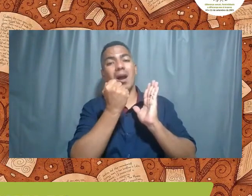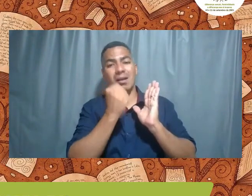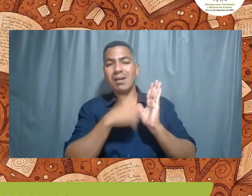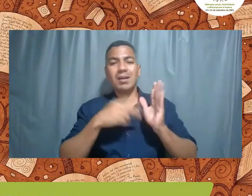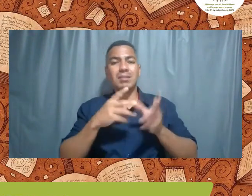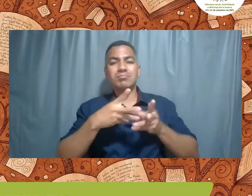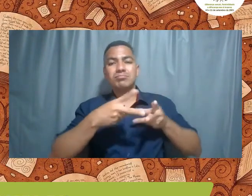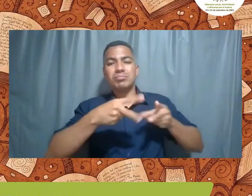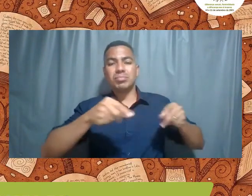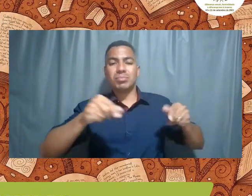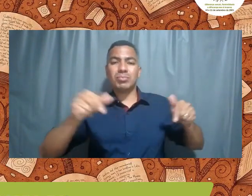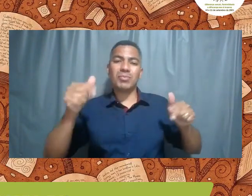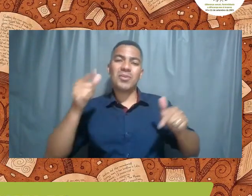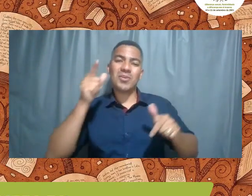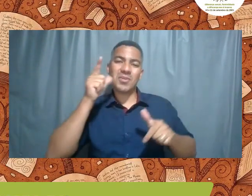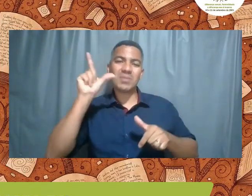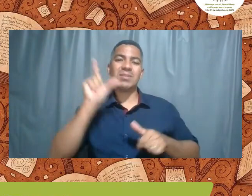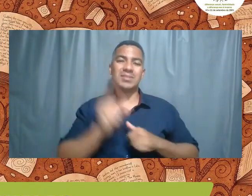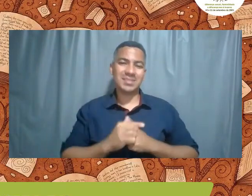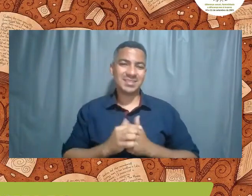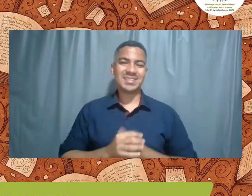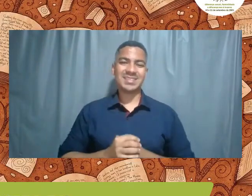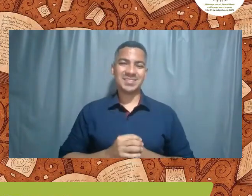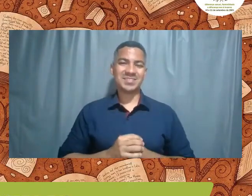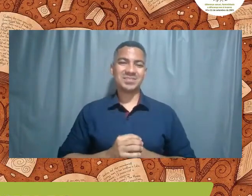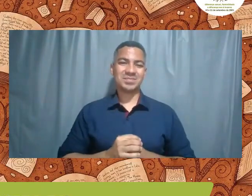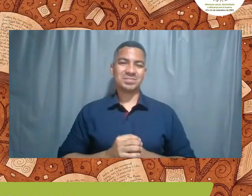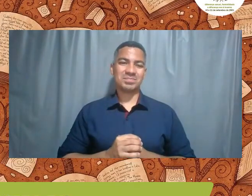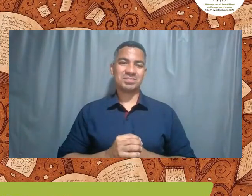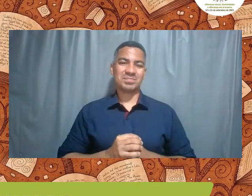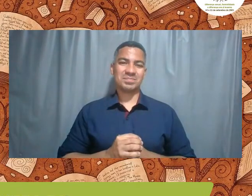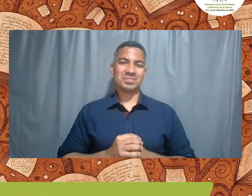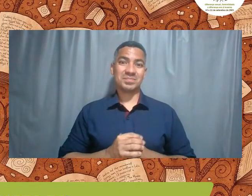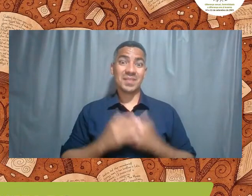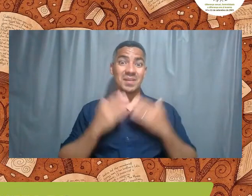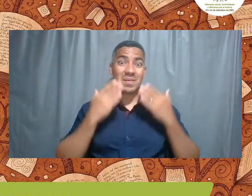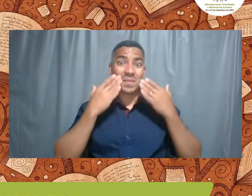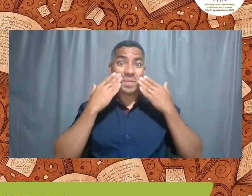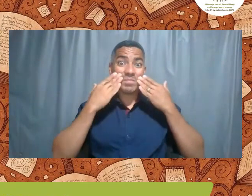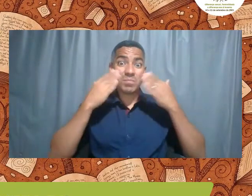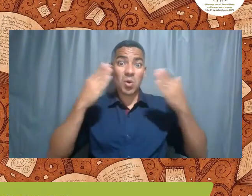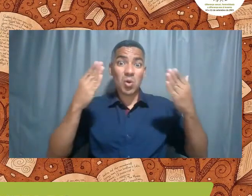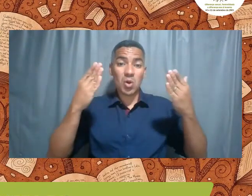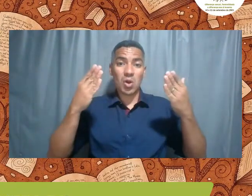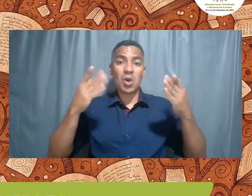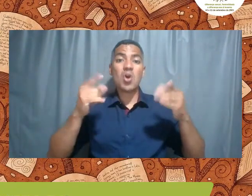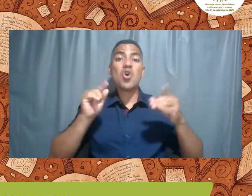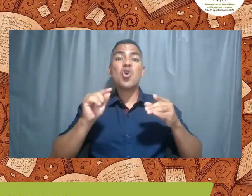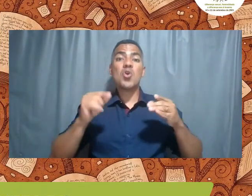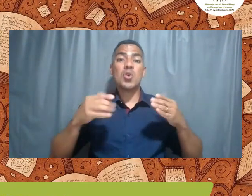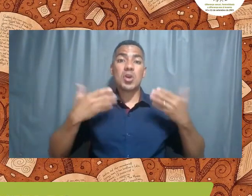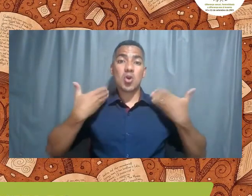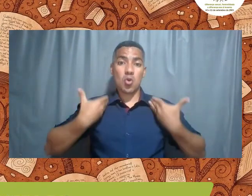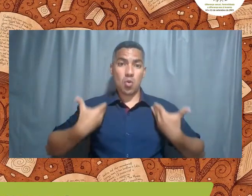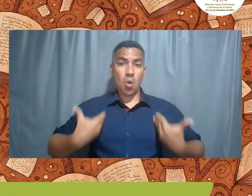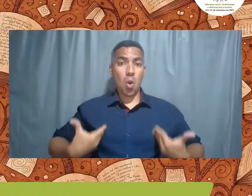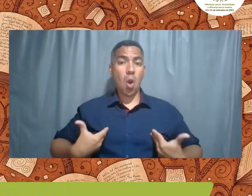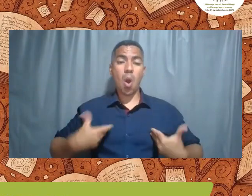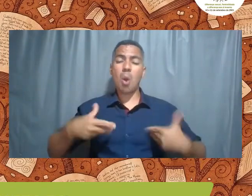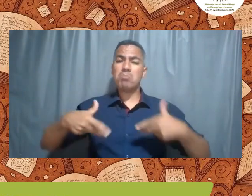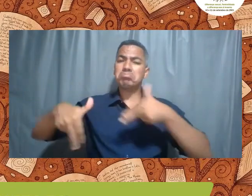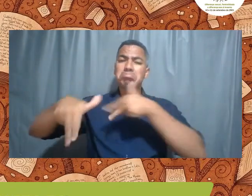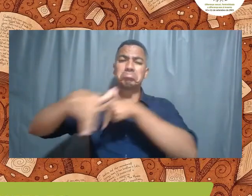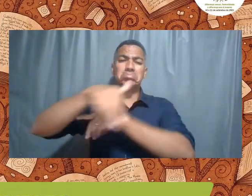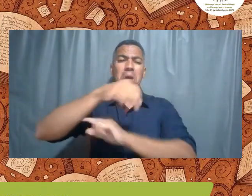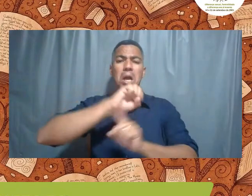elas começarem, né, a exibirem os seus corpos socialmente de uma maneira até